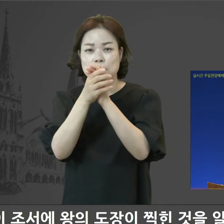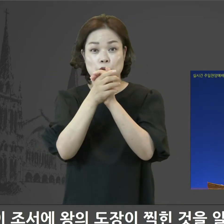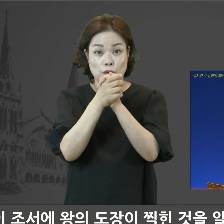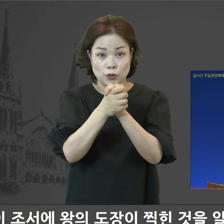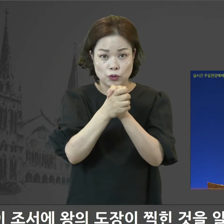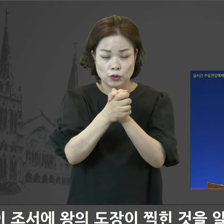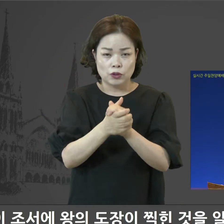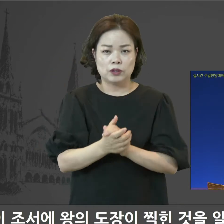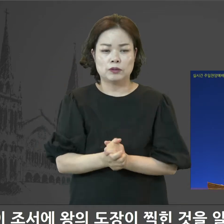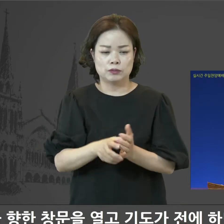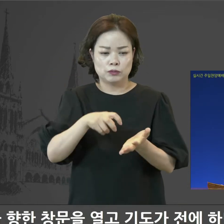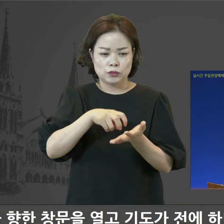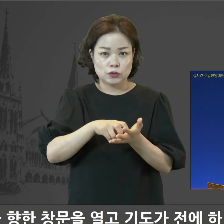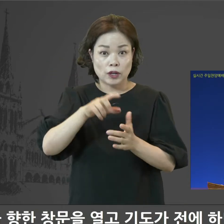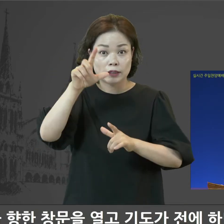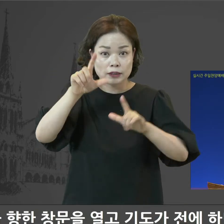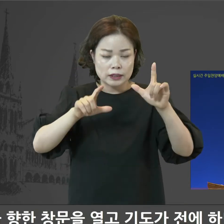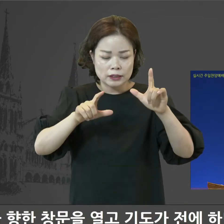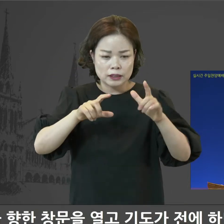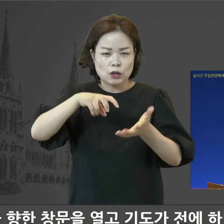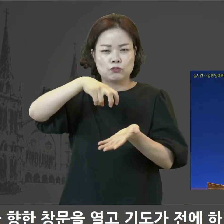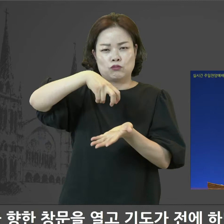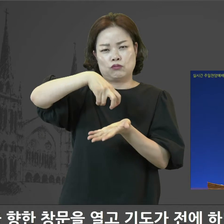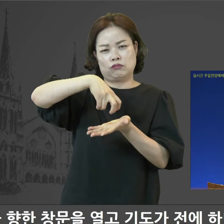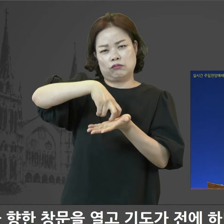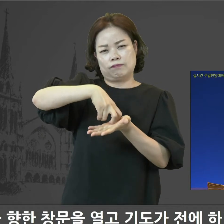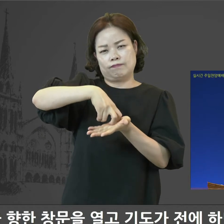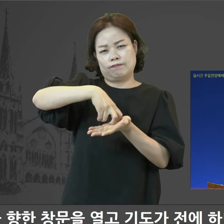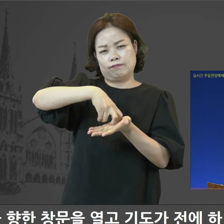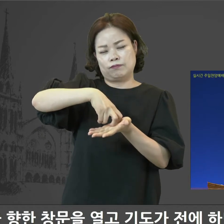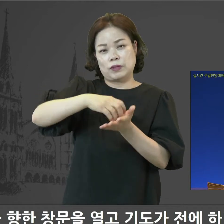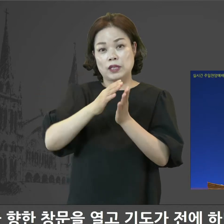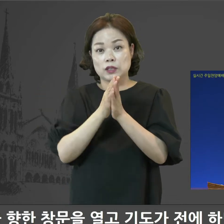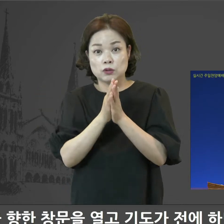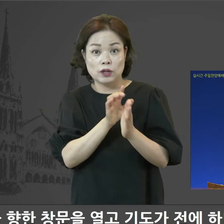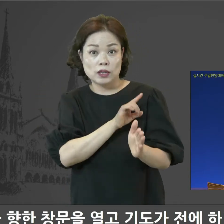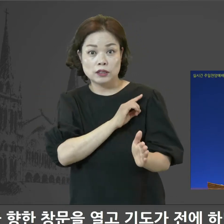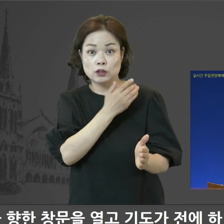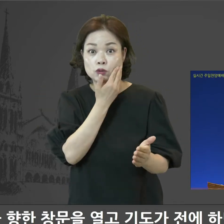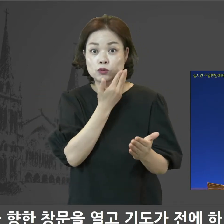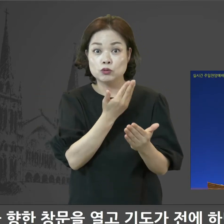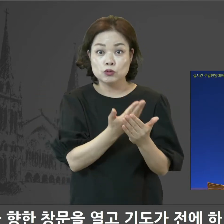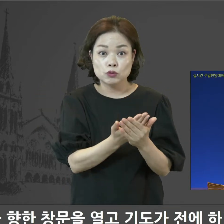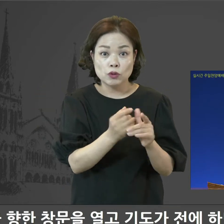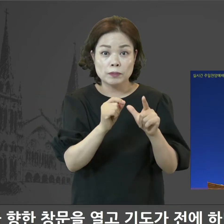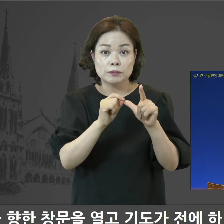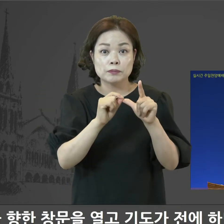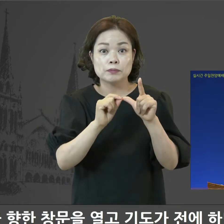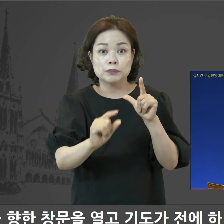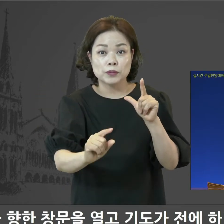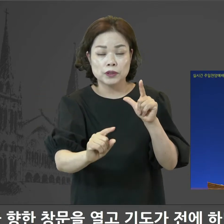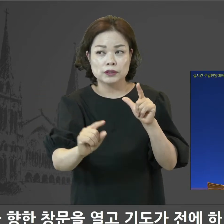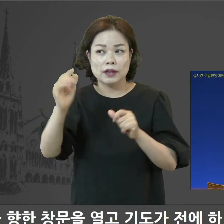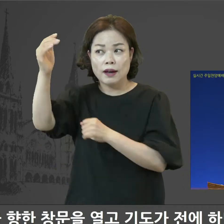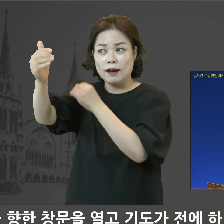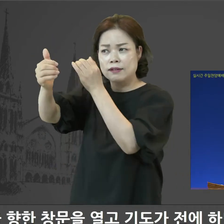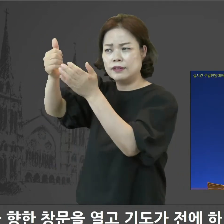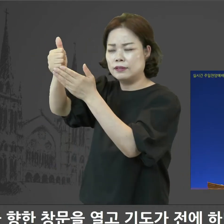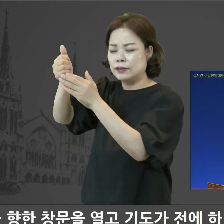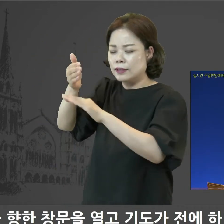자세는 무릎을 꿇고 기도하며, 그리고 기도에 있어서 가장 중요한 부분은 그의